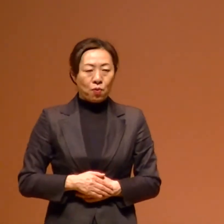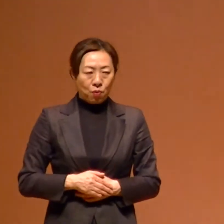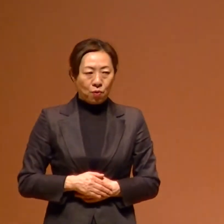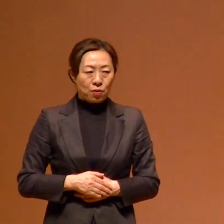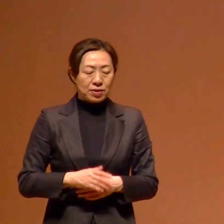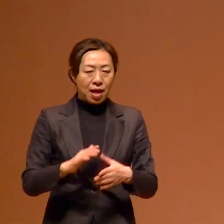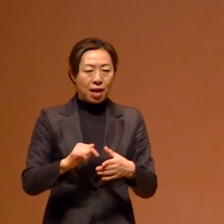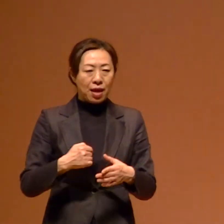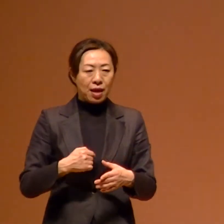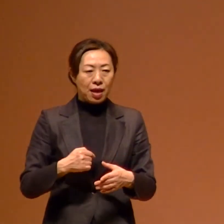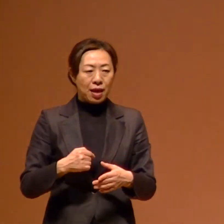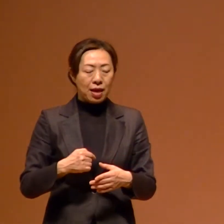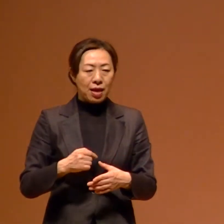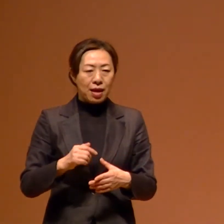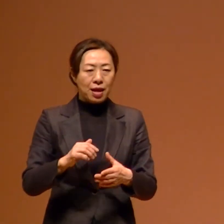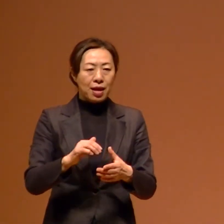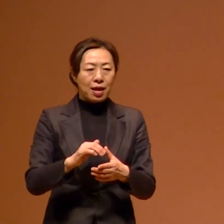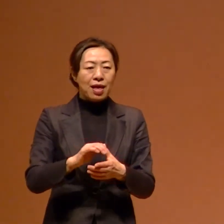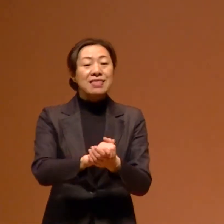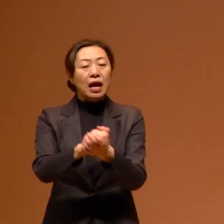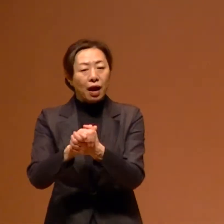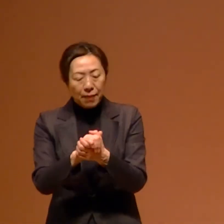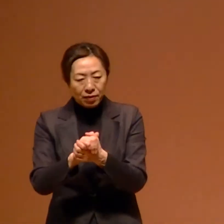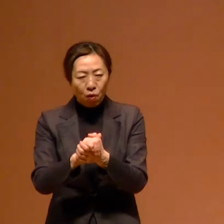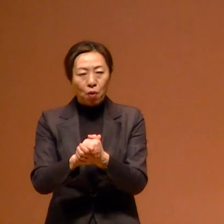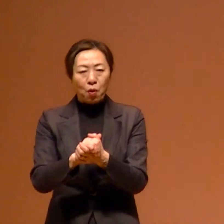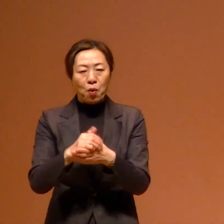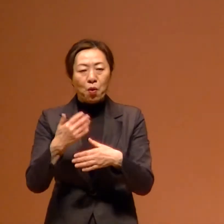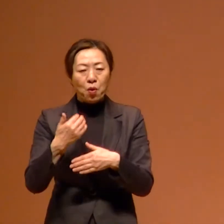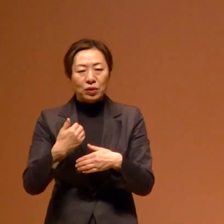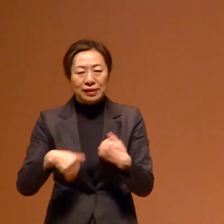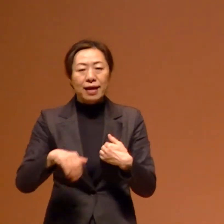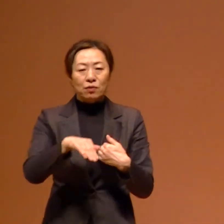仲間の生徒の親御さんたちが